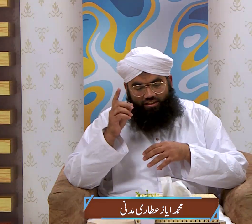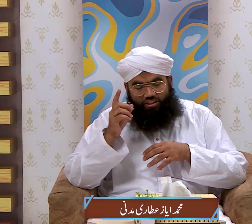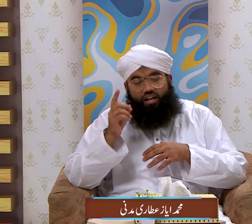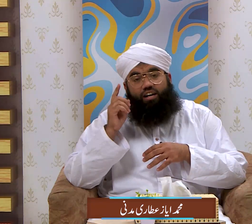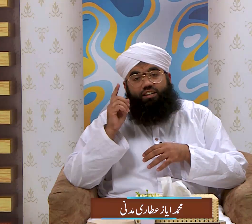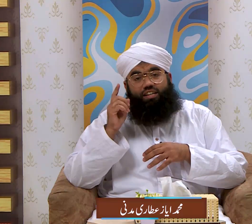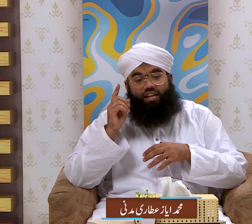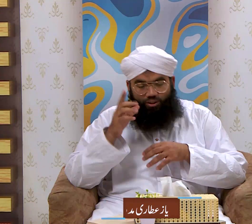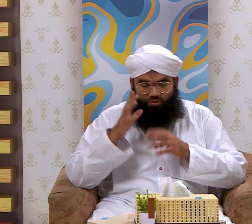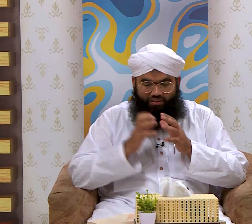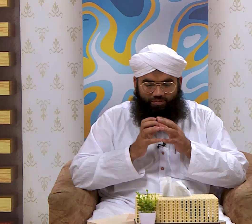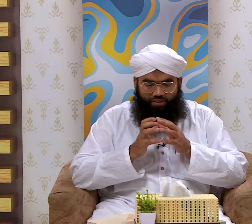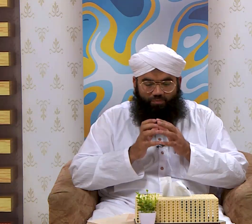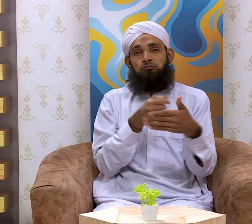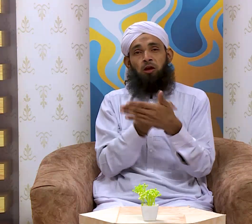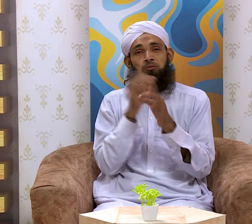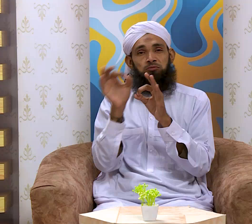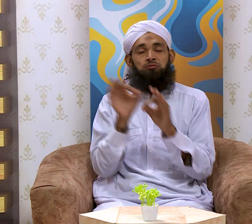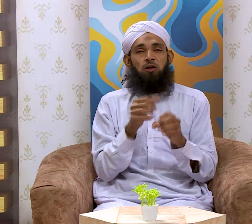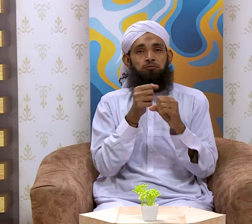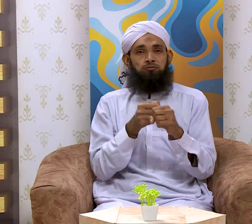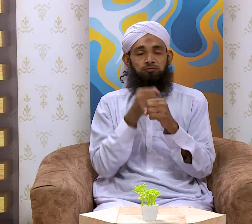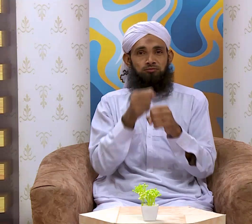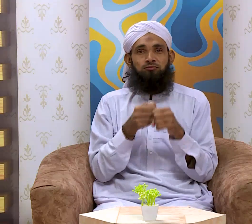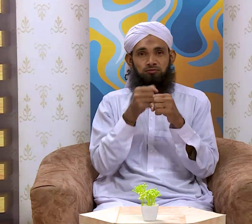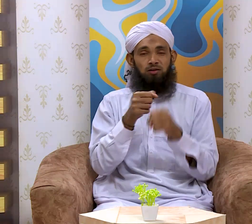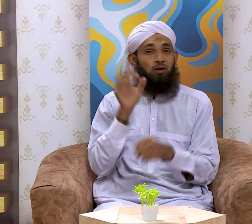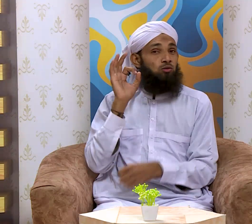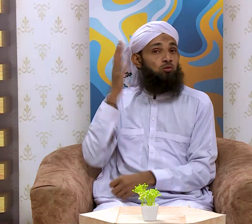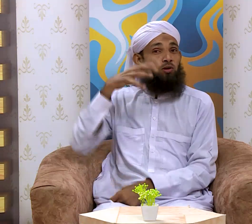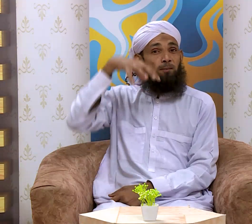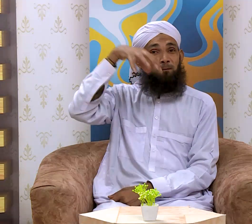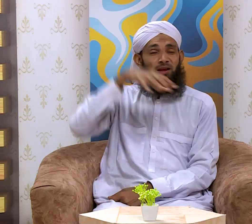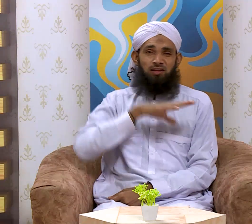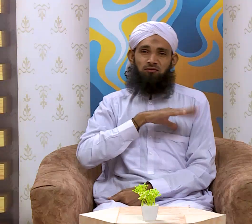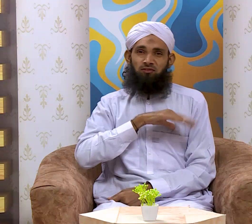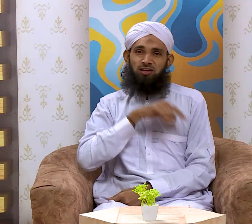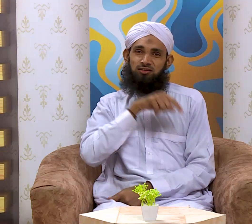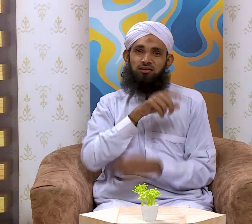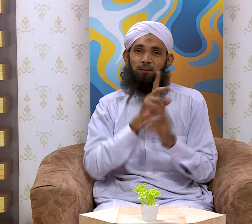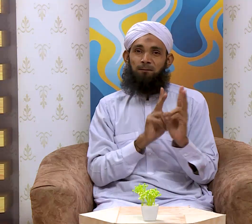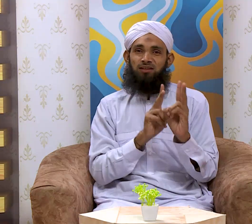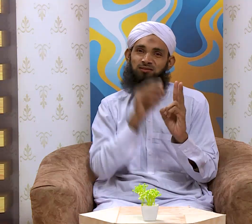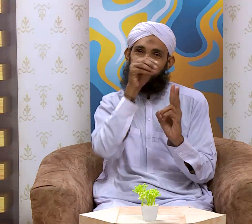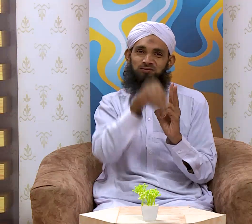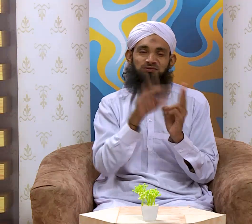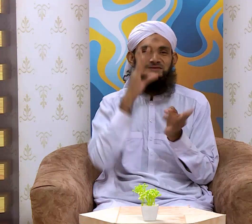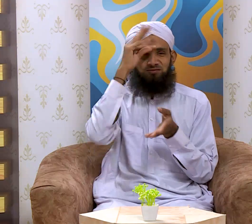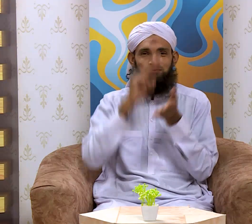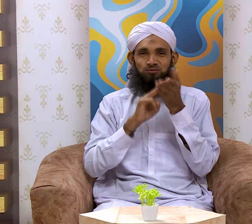کی آخری حد ہوتی تھی۔ بیت المقدس پہنچ کر براق کو آپ صلی اللہ علیہ وآلہ وصحبہ وسلم نے